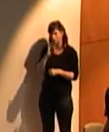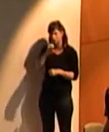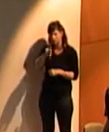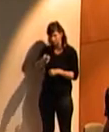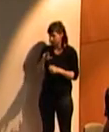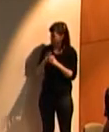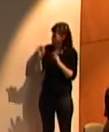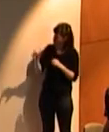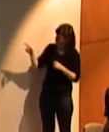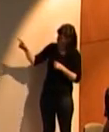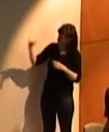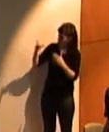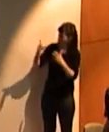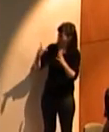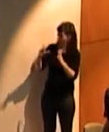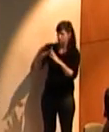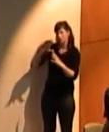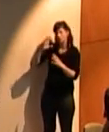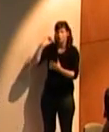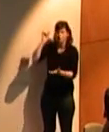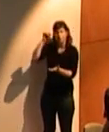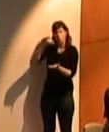de recueil